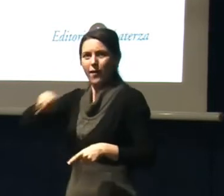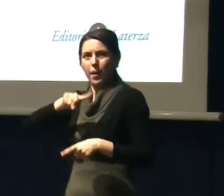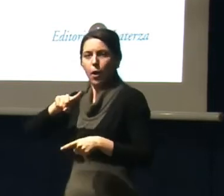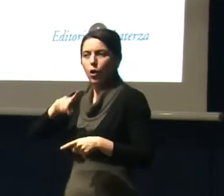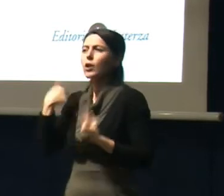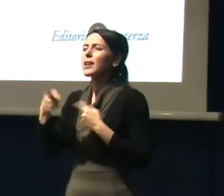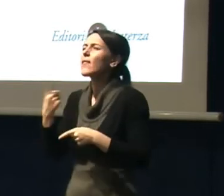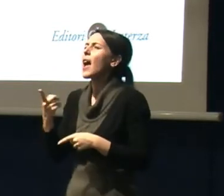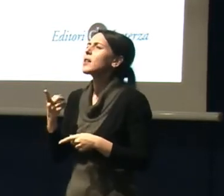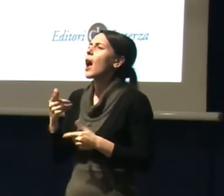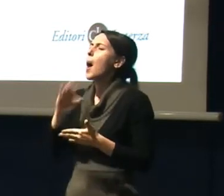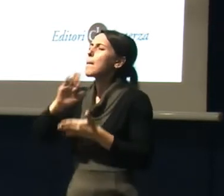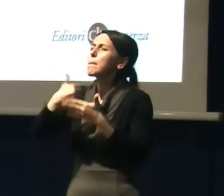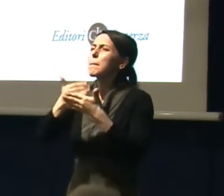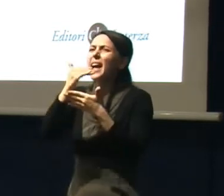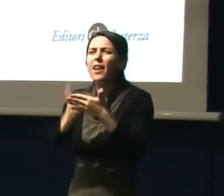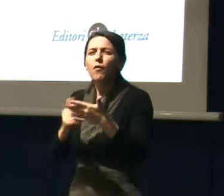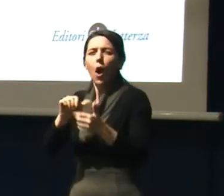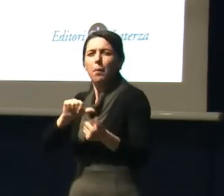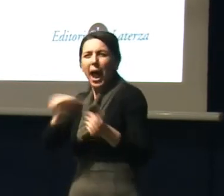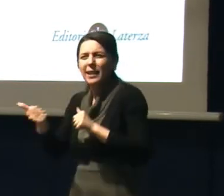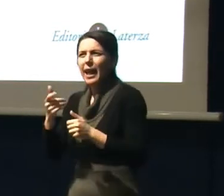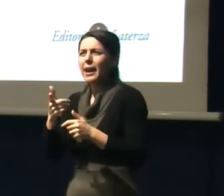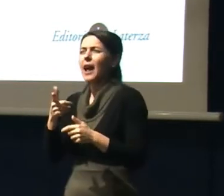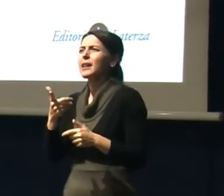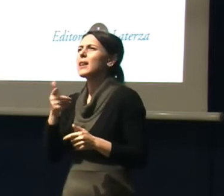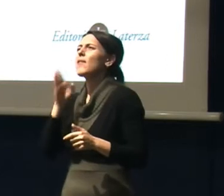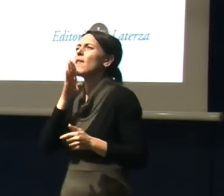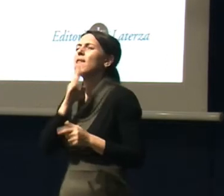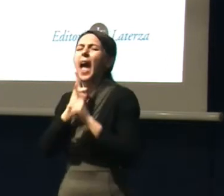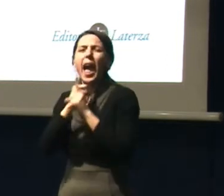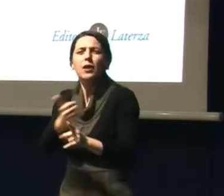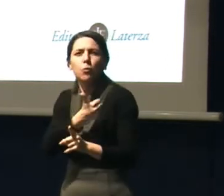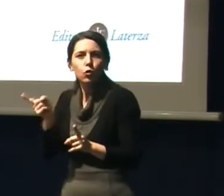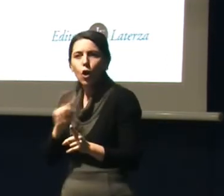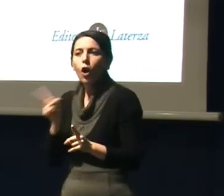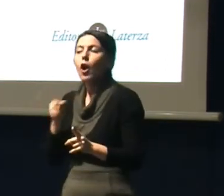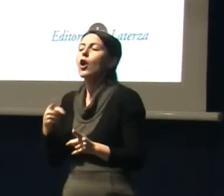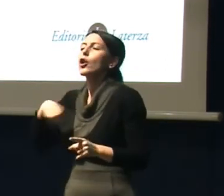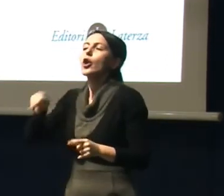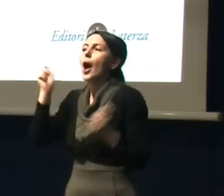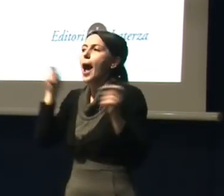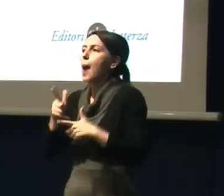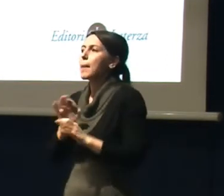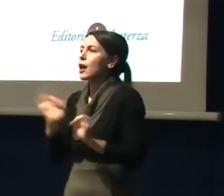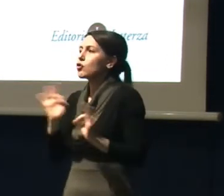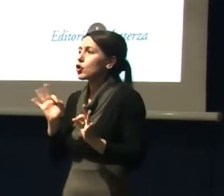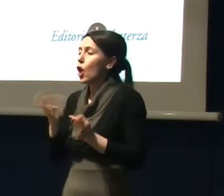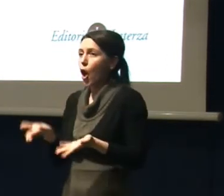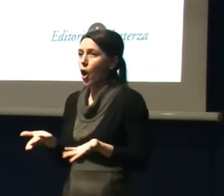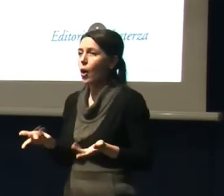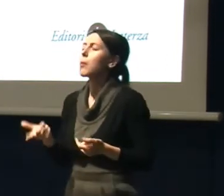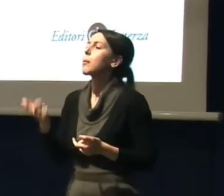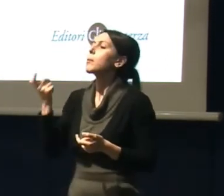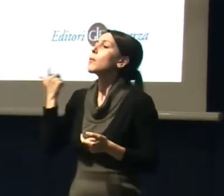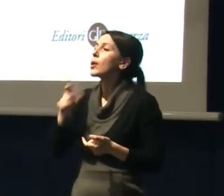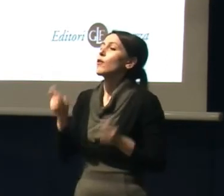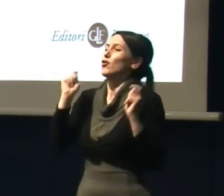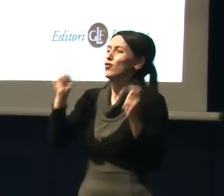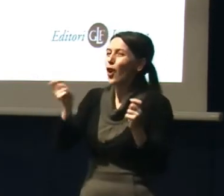più belle di facebook forse non saremmo qui a parlare del bosco e dei media il problema è che non sono stati capaci perché i giornalisti i giornali e gli